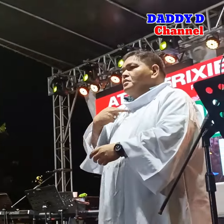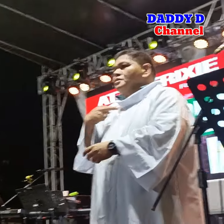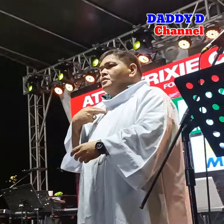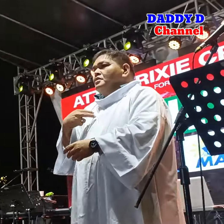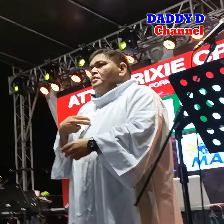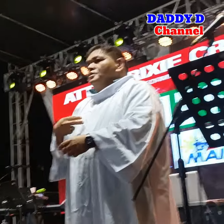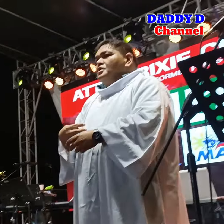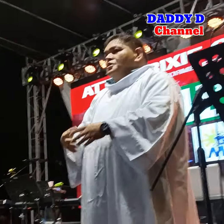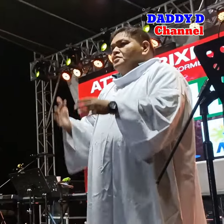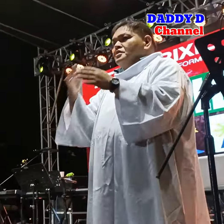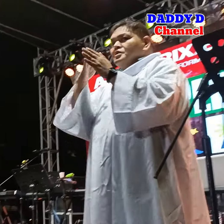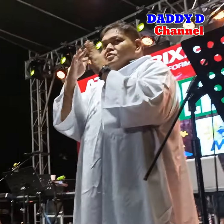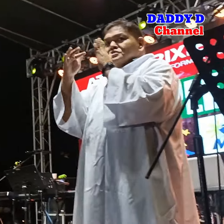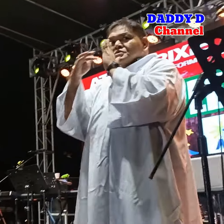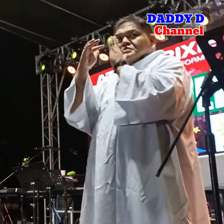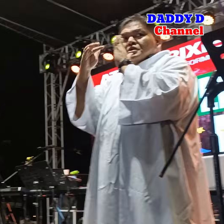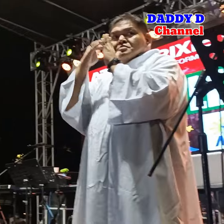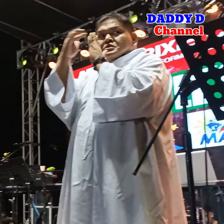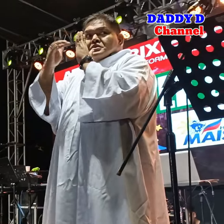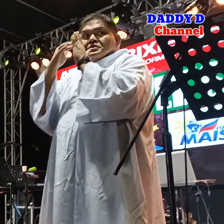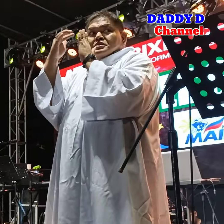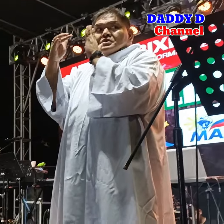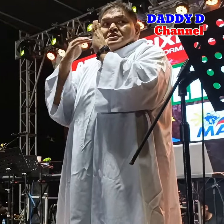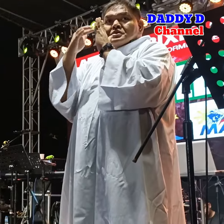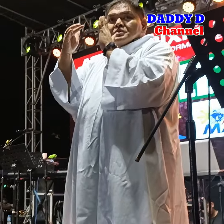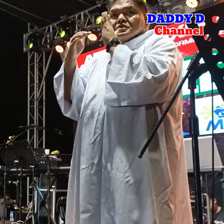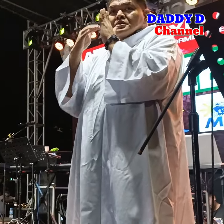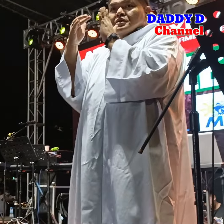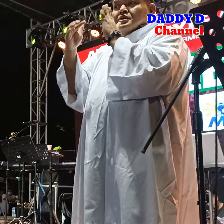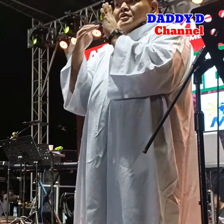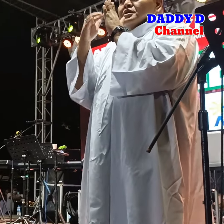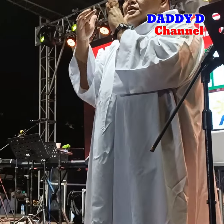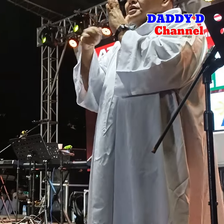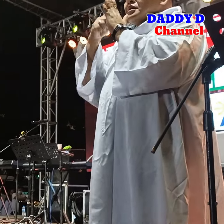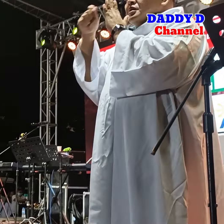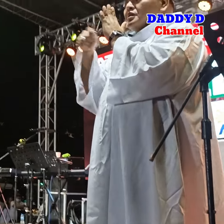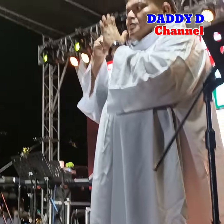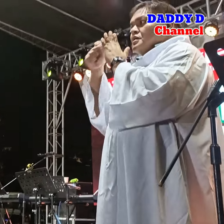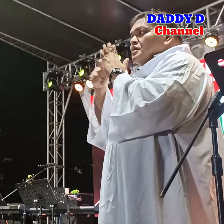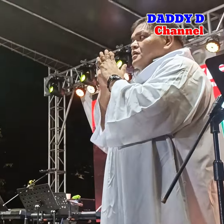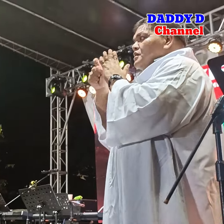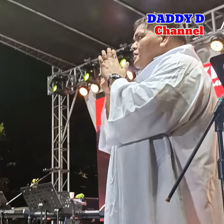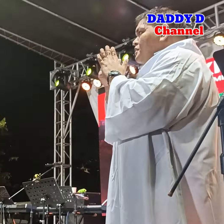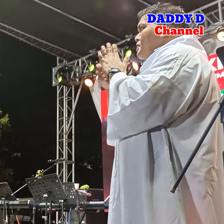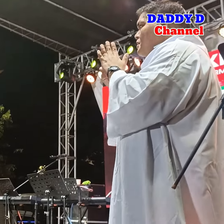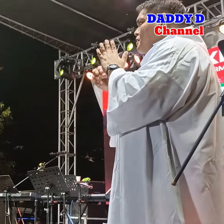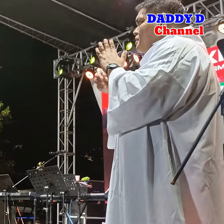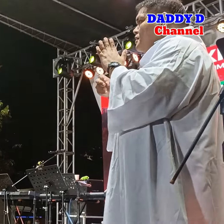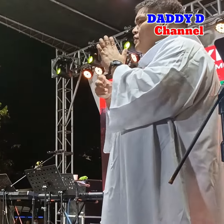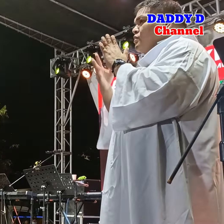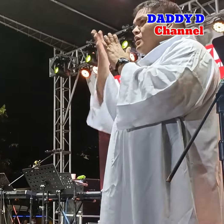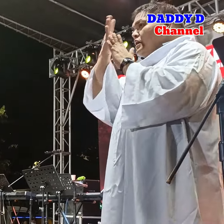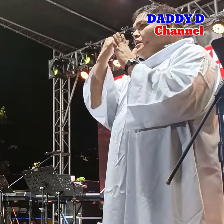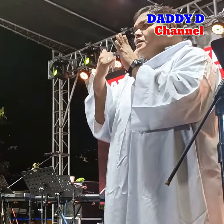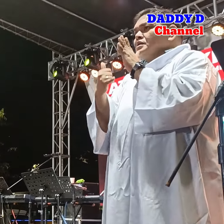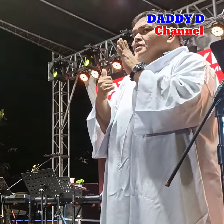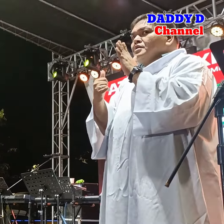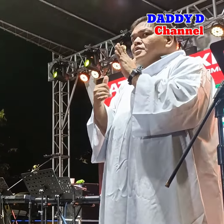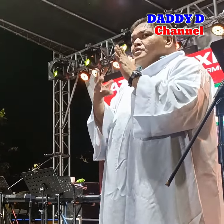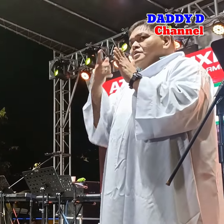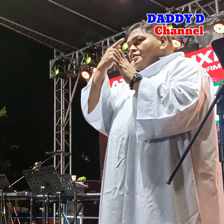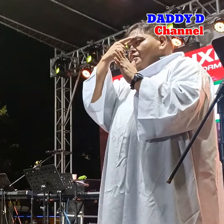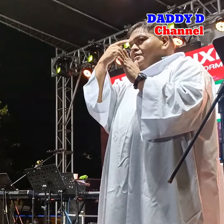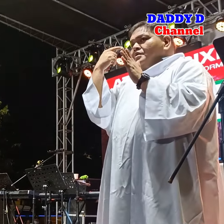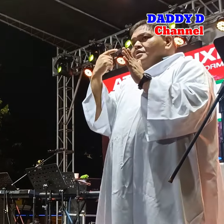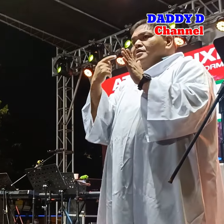Kinakausap niya media. Okay. Traditional media. Mainstream media. Bakit? Kasi